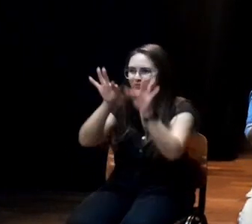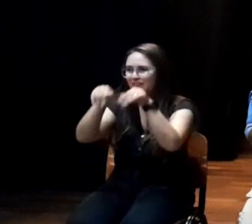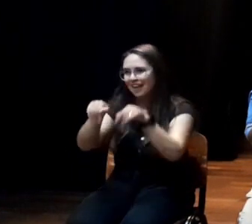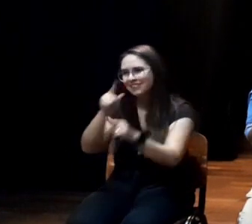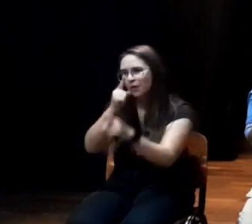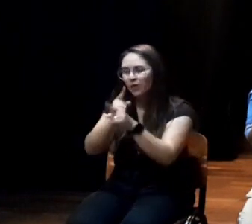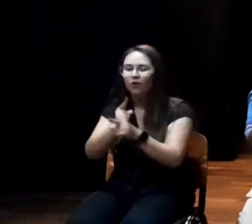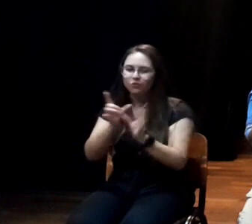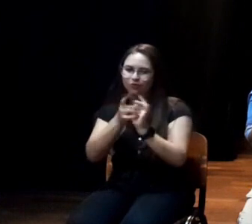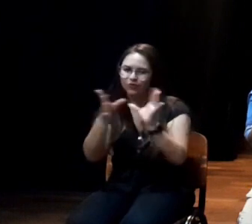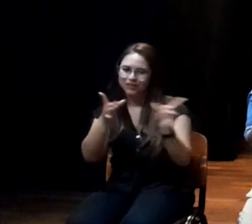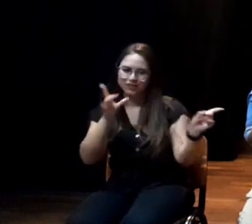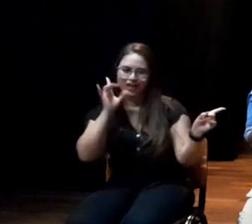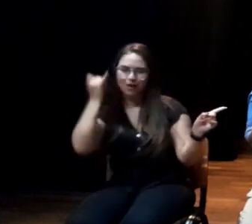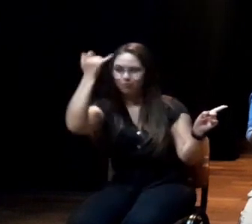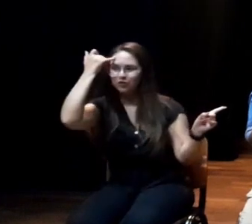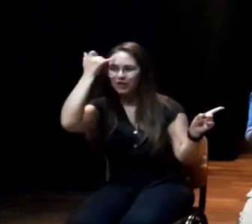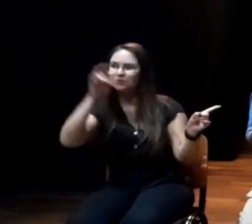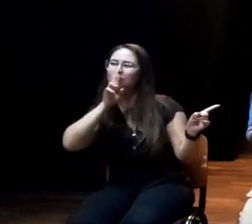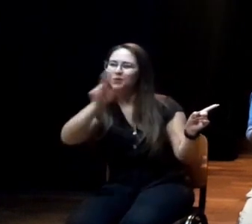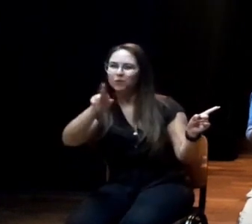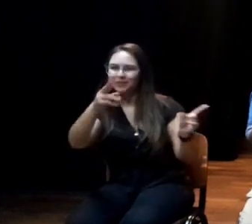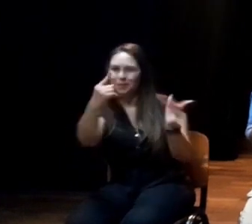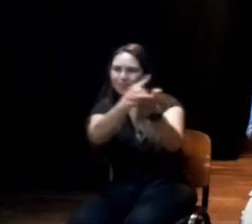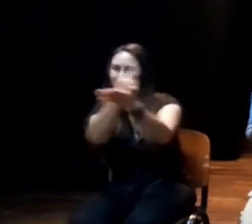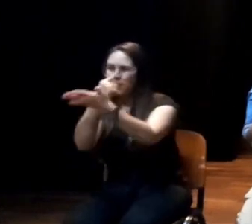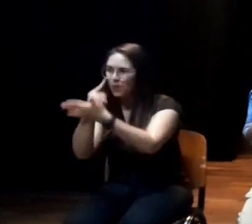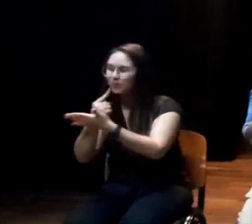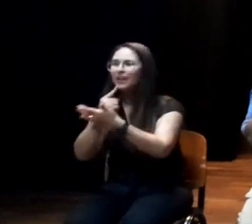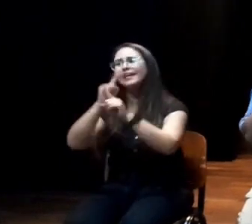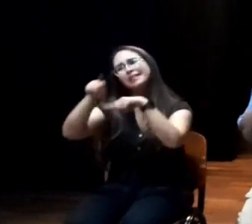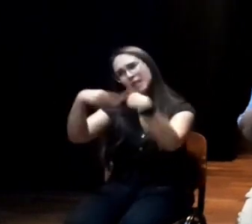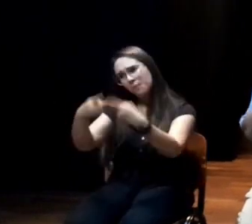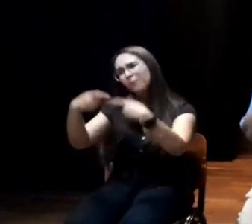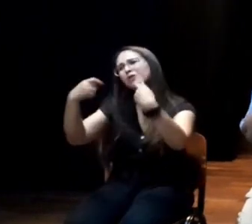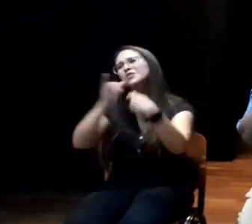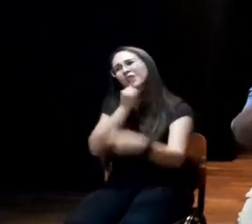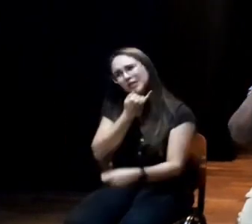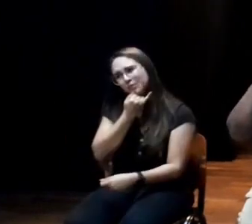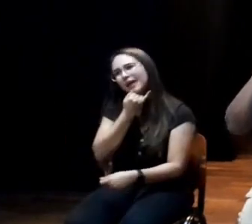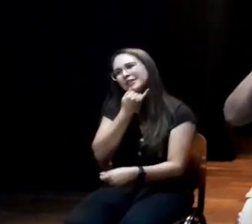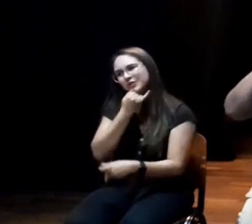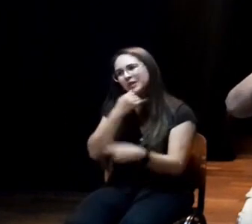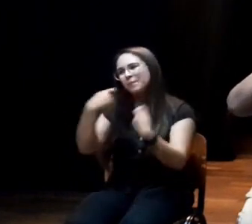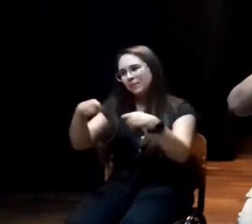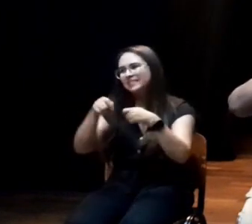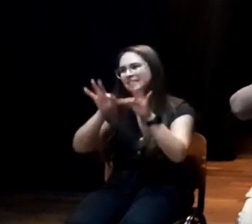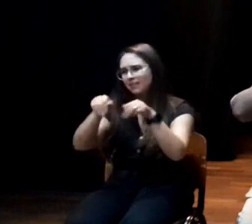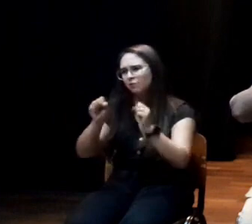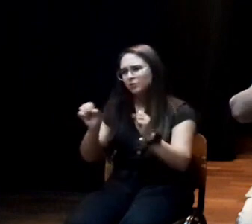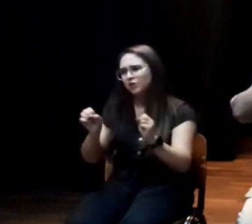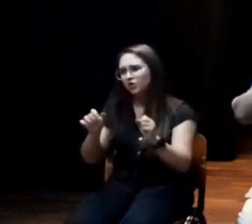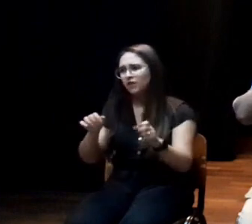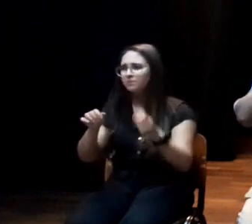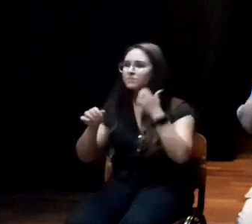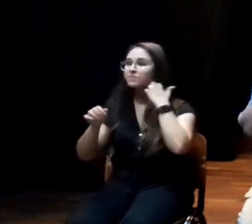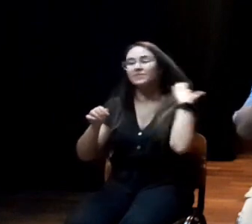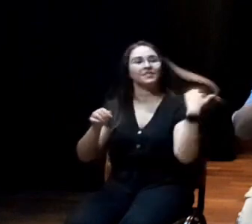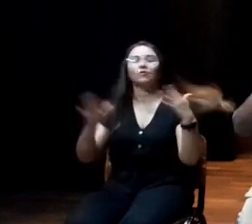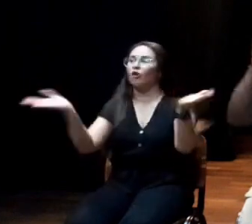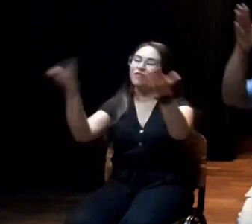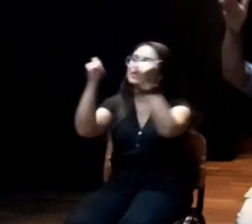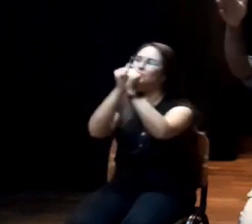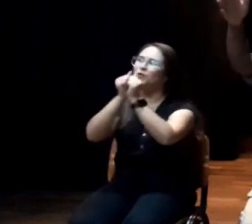vou deixar o Jadson responder essa pergunta. Depois, infelizmente, a gente vai ter que encerrar. Então já junta tudo aqui no pacote.